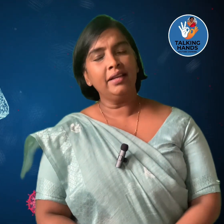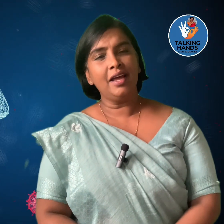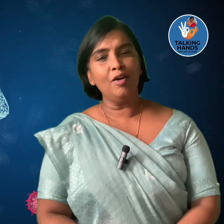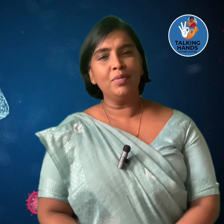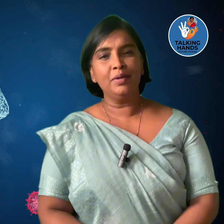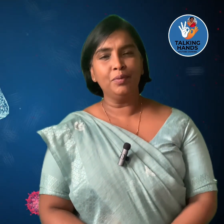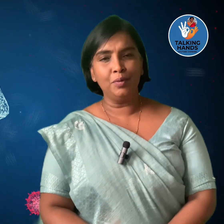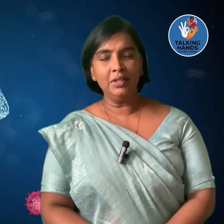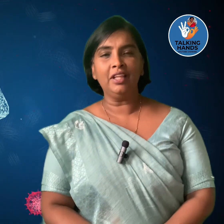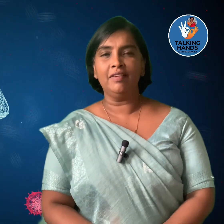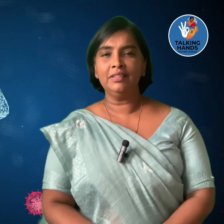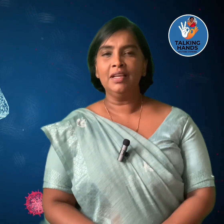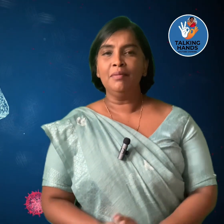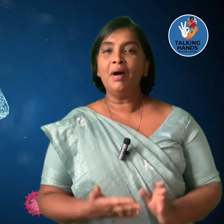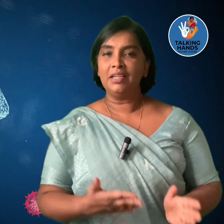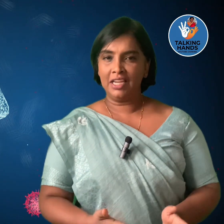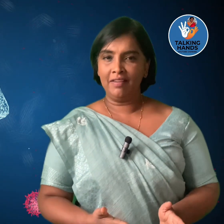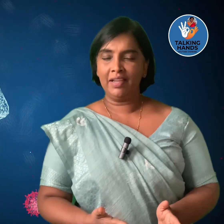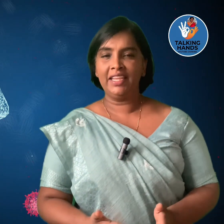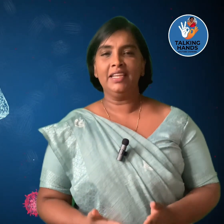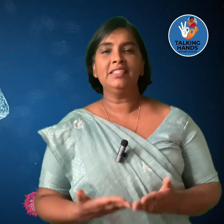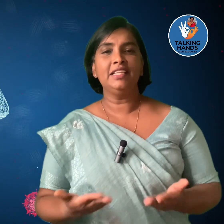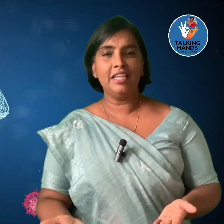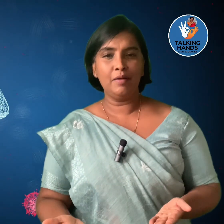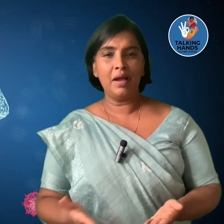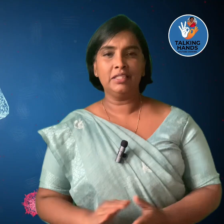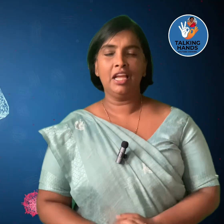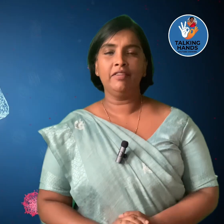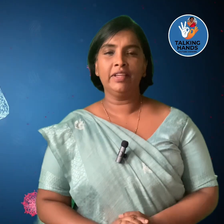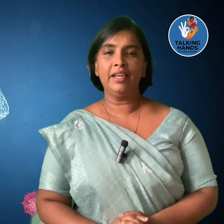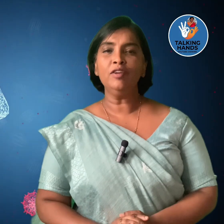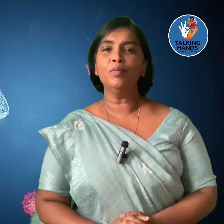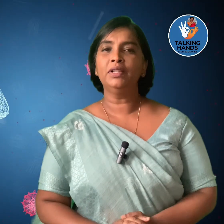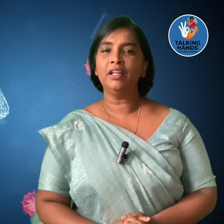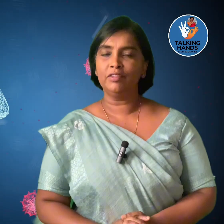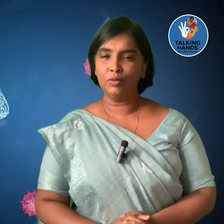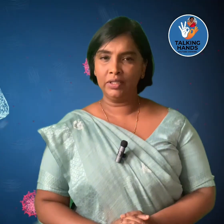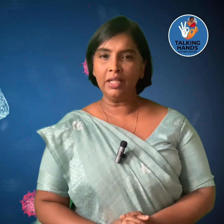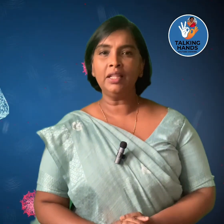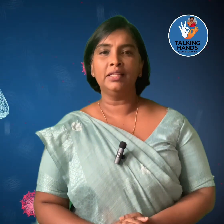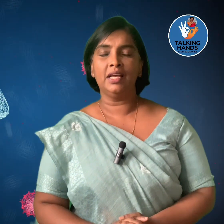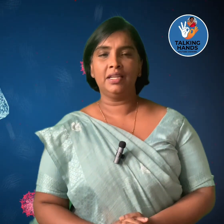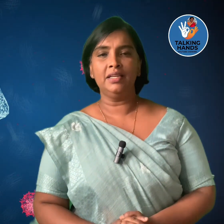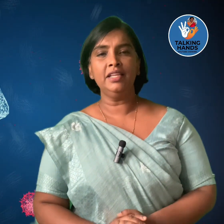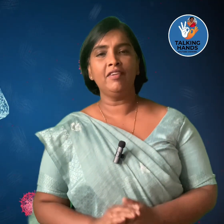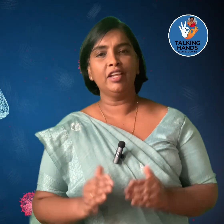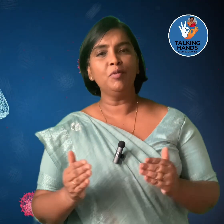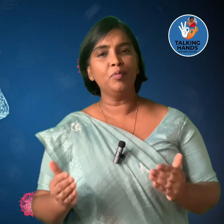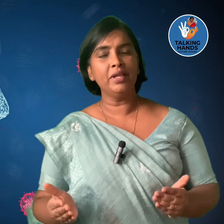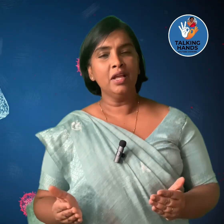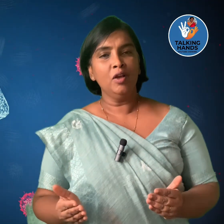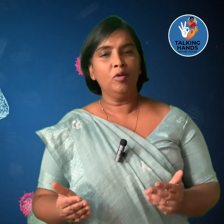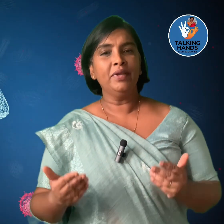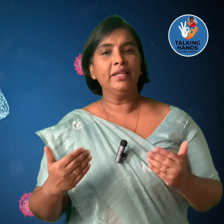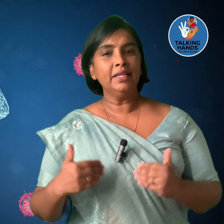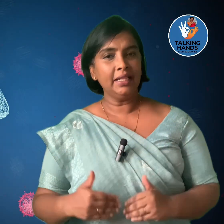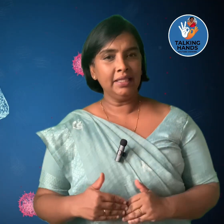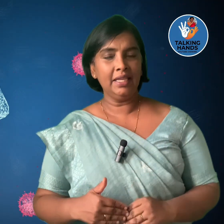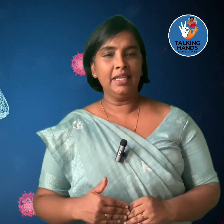හරහා ඔබට පුළුවන් තවත් භාෂාවක්, ඒ කියන්නේ සංඥා භාෂාව ගැන ඔබට තවදුරටත් හදාරන්න. ඒ වගේම ඔබ ඉගෙන ගත්ත කෙනෙක්